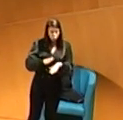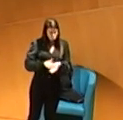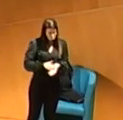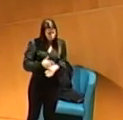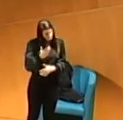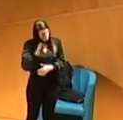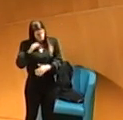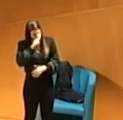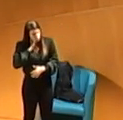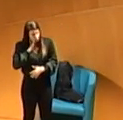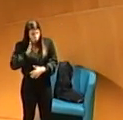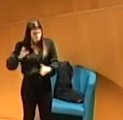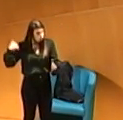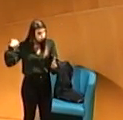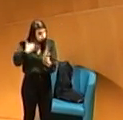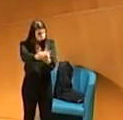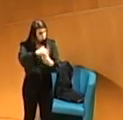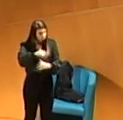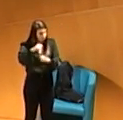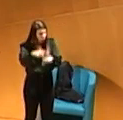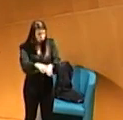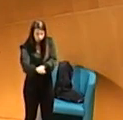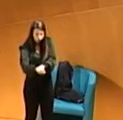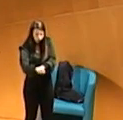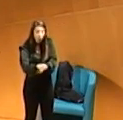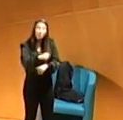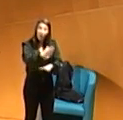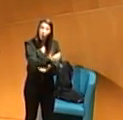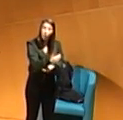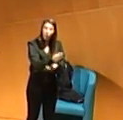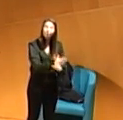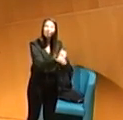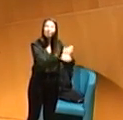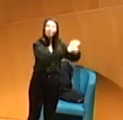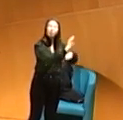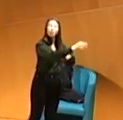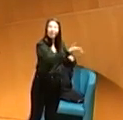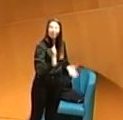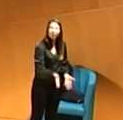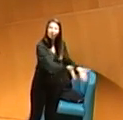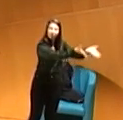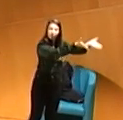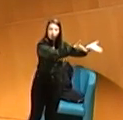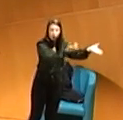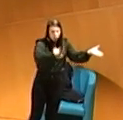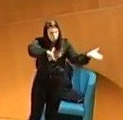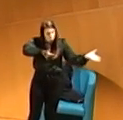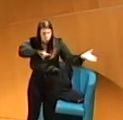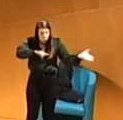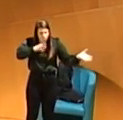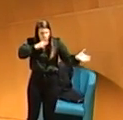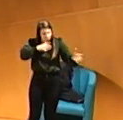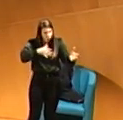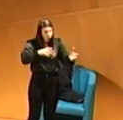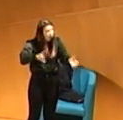autres parents n'ont jamais lâché leurs enfants. Ce sont les enfants qui se sont envolés. Donc, il ne faut pas nous reprocher de ne pas parvenir à les